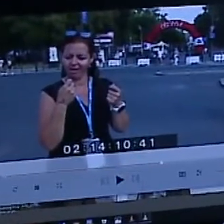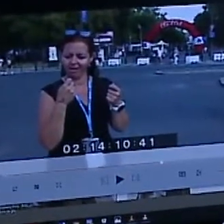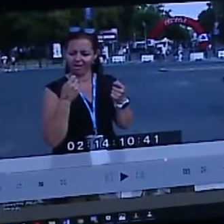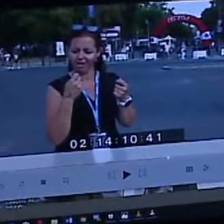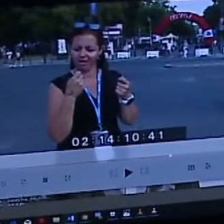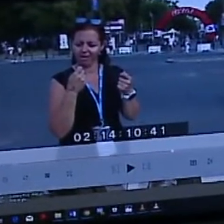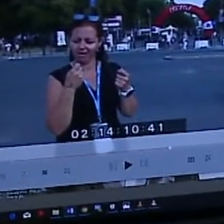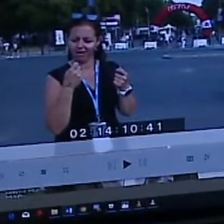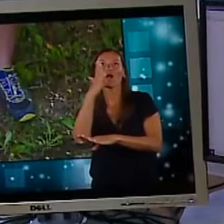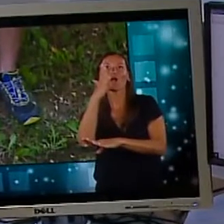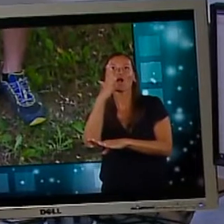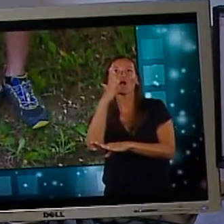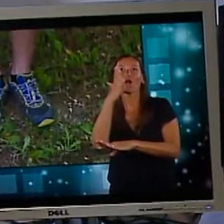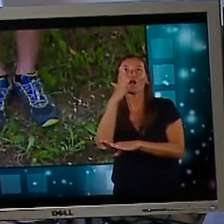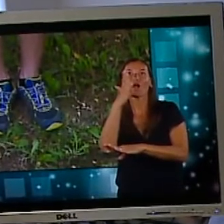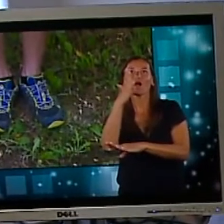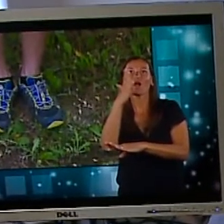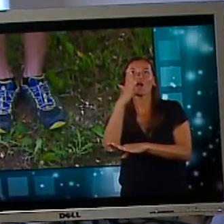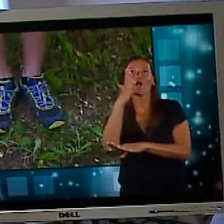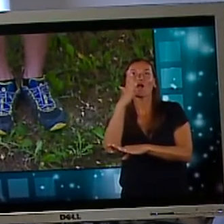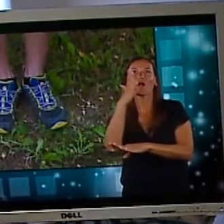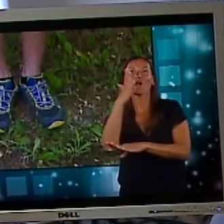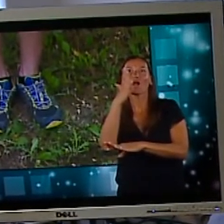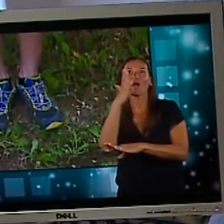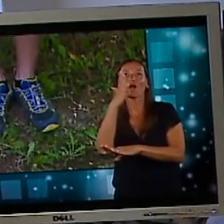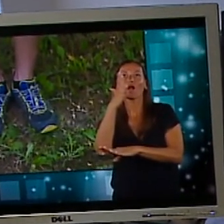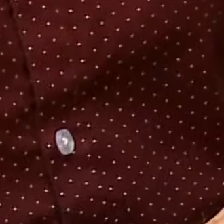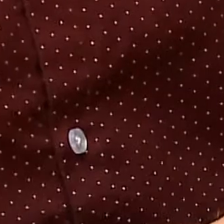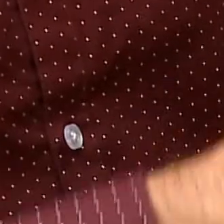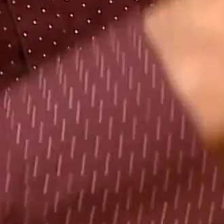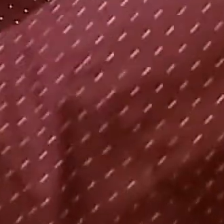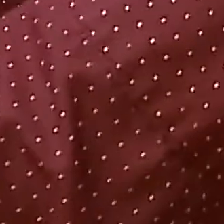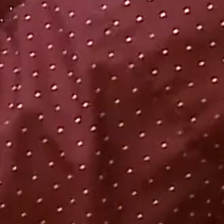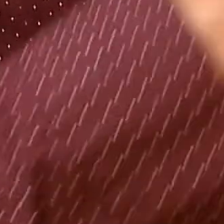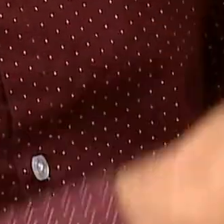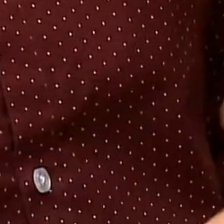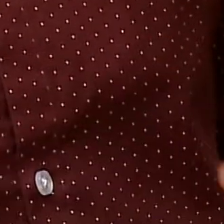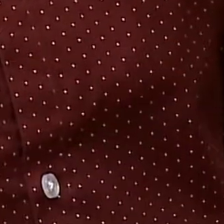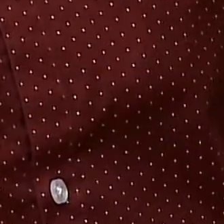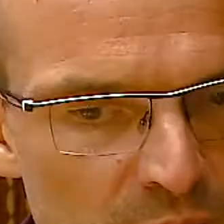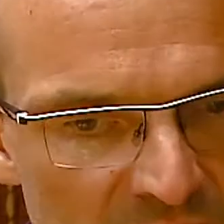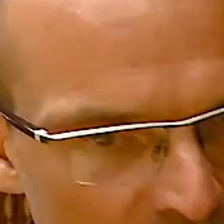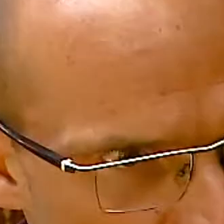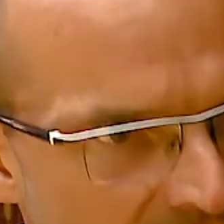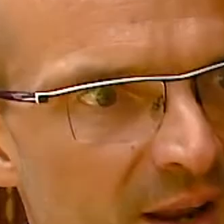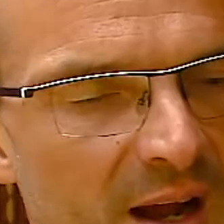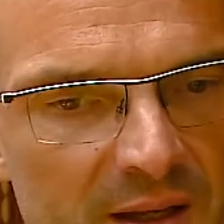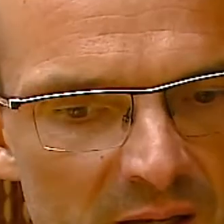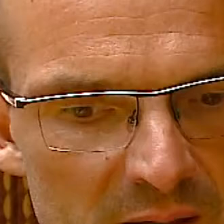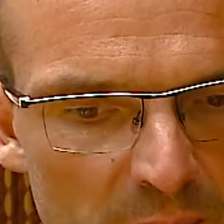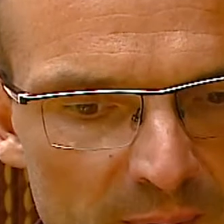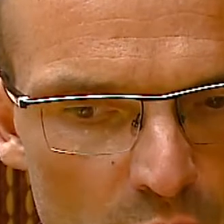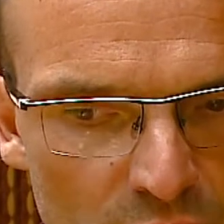v zvezi ne zbirajo sredstev, opozarjajo. Da gre za njihove člane, je na listu papirja jasno razvidno. Tudi podpis